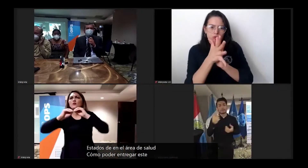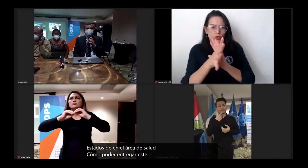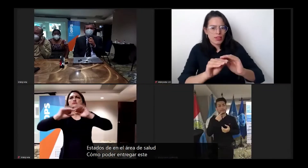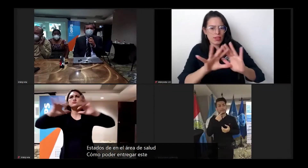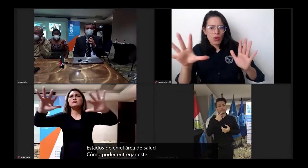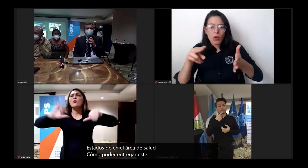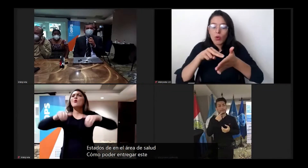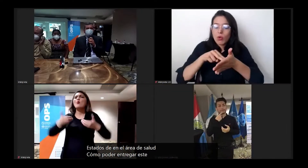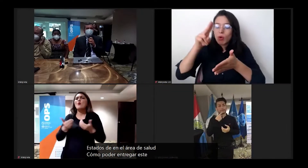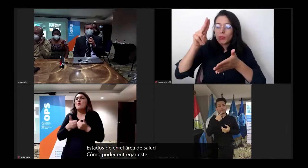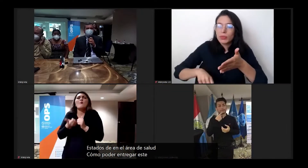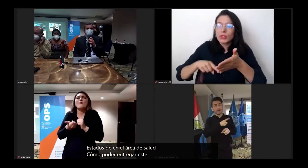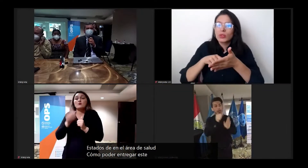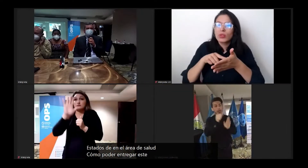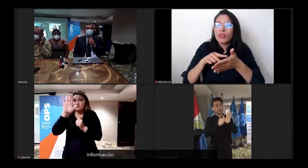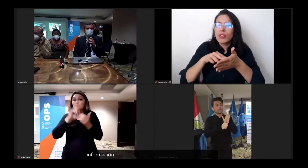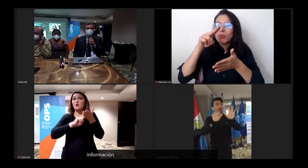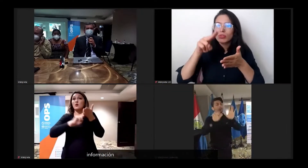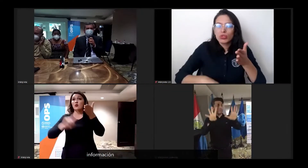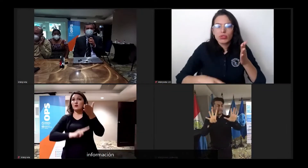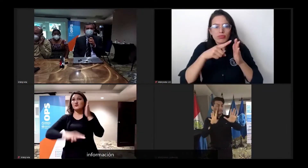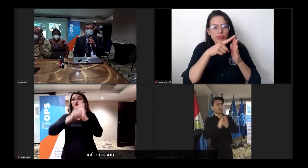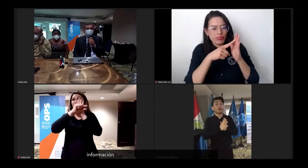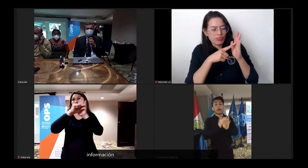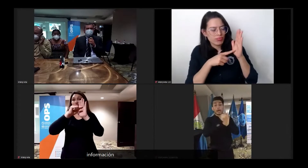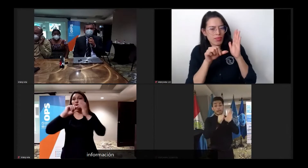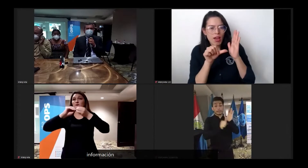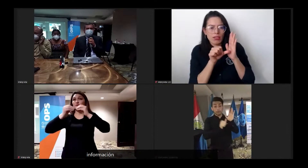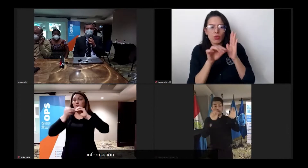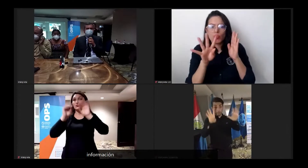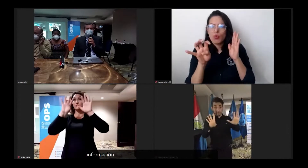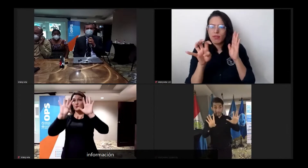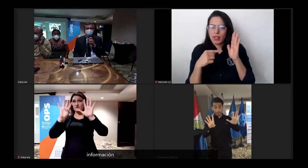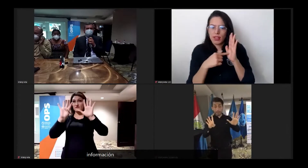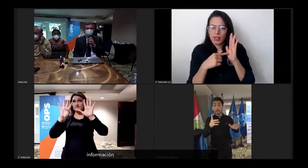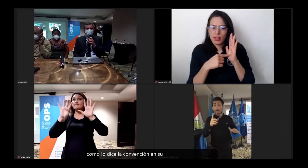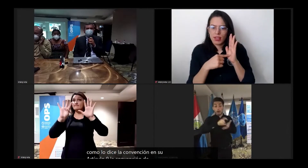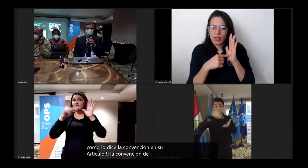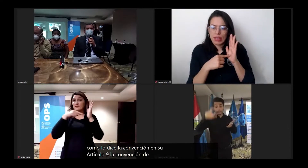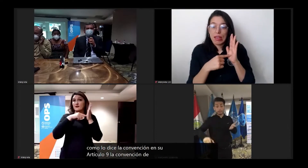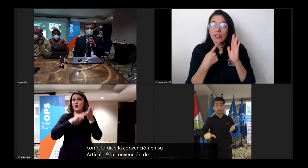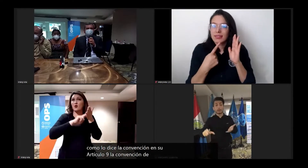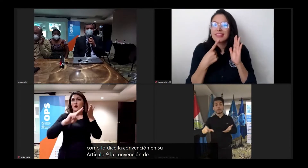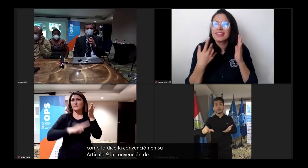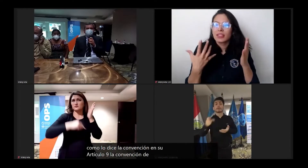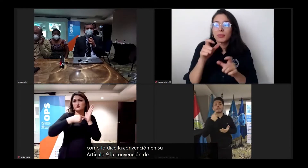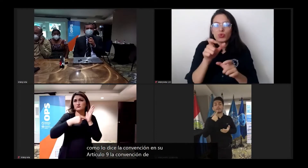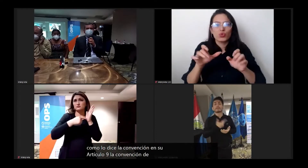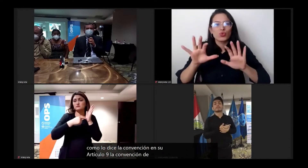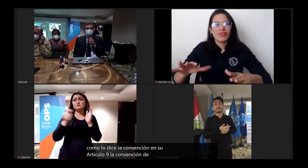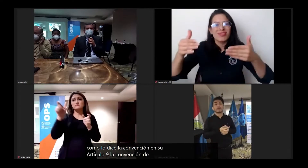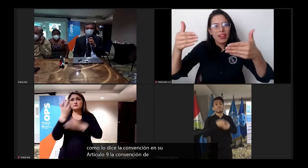convención en su artículo 9, la Convención de Naciones Unidas de las Personas con Discapacidad, que la